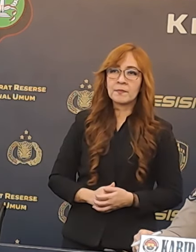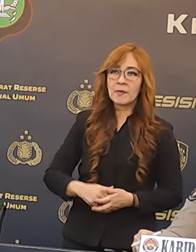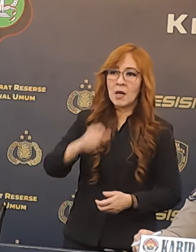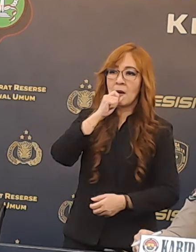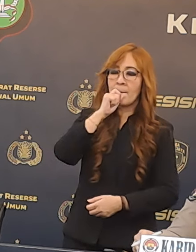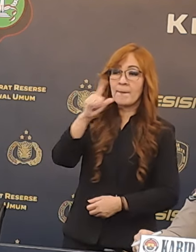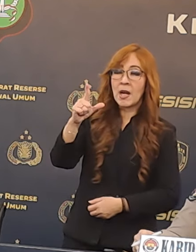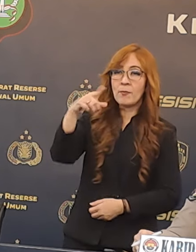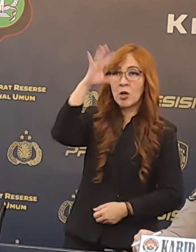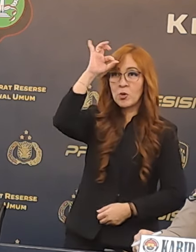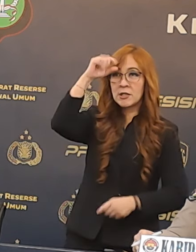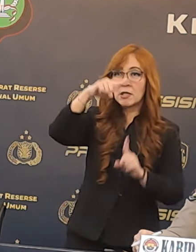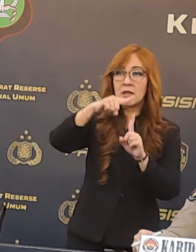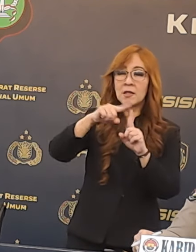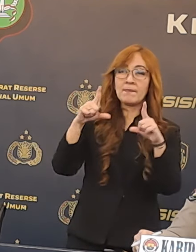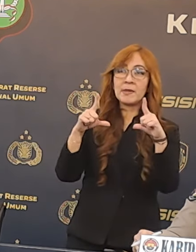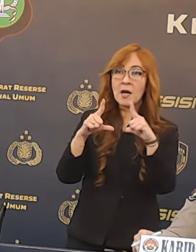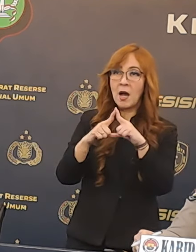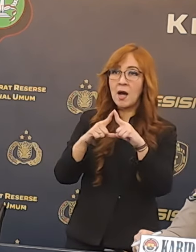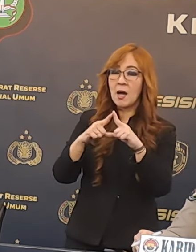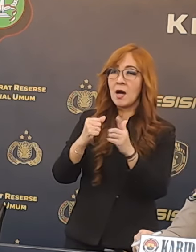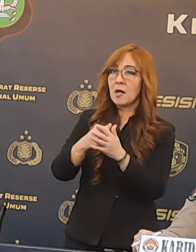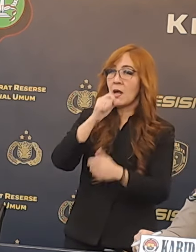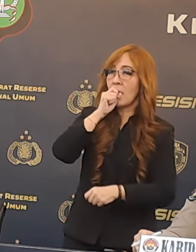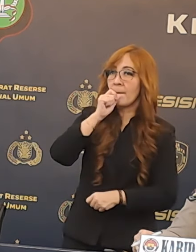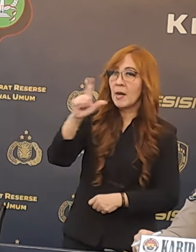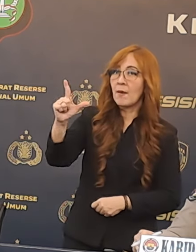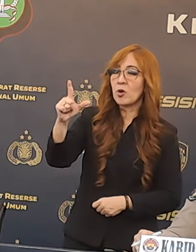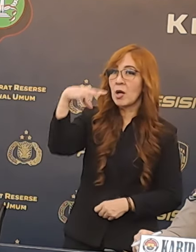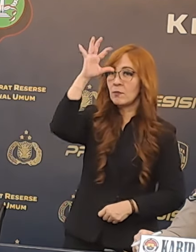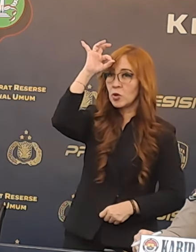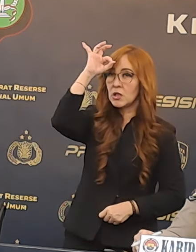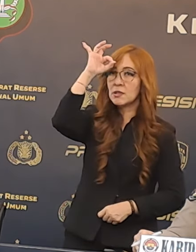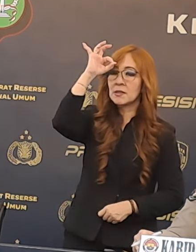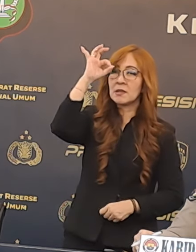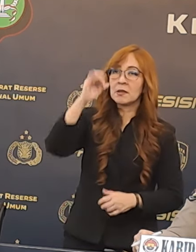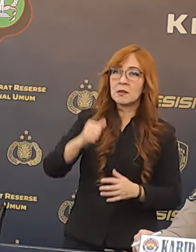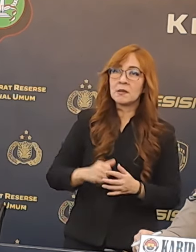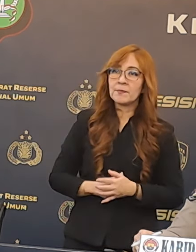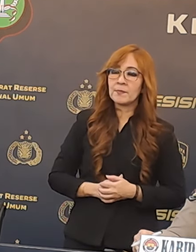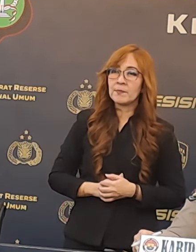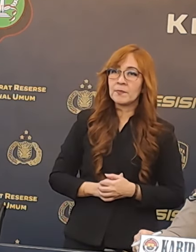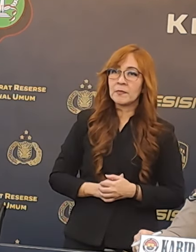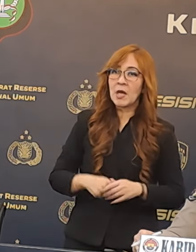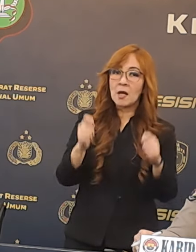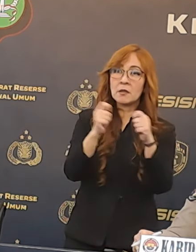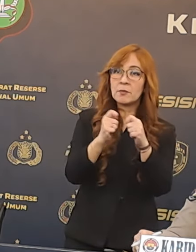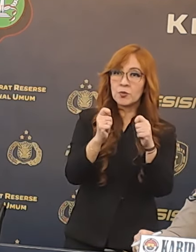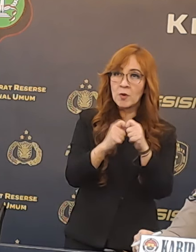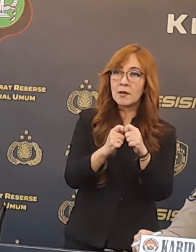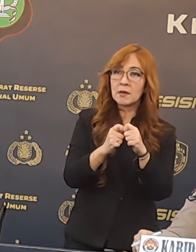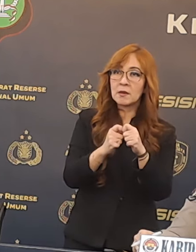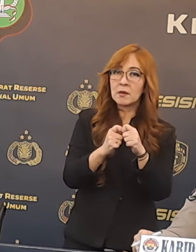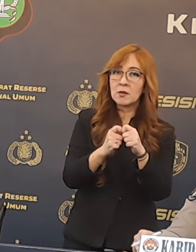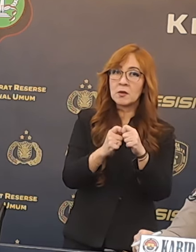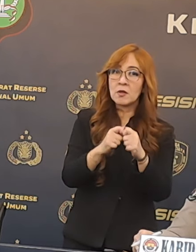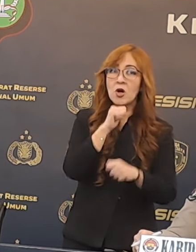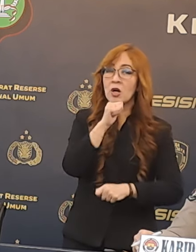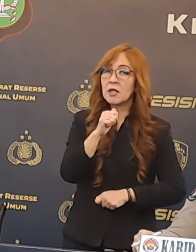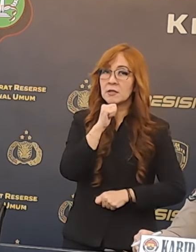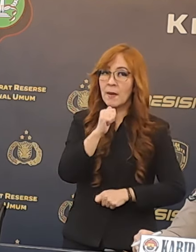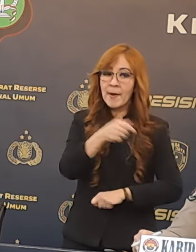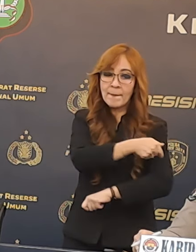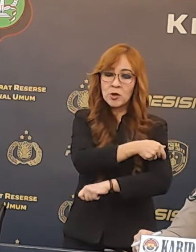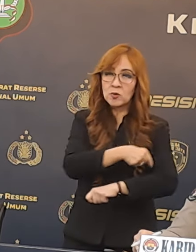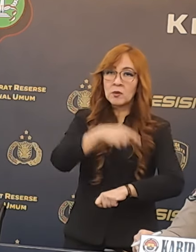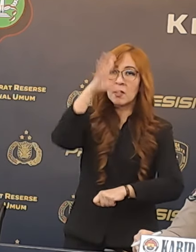laporan polisi model A merupakan laporan polisi yang dibuat oleh petugas